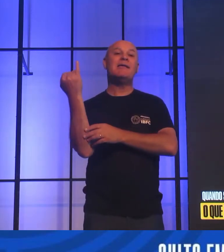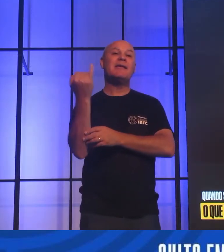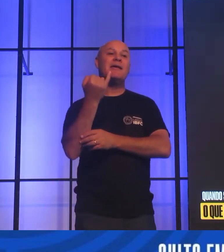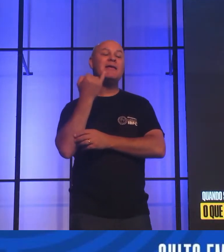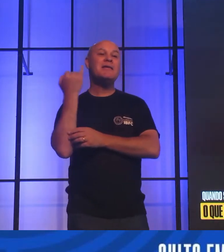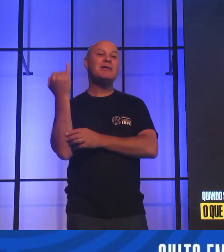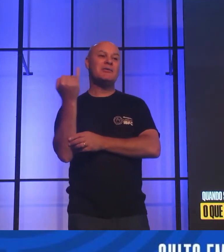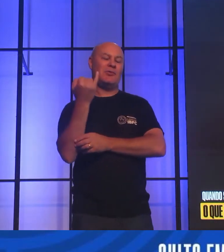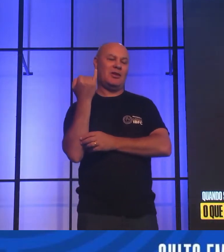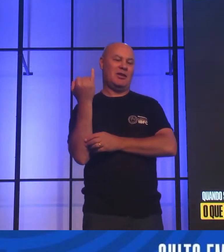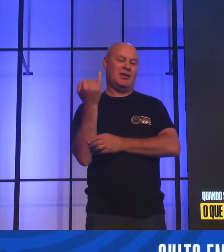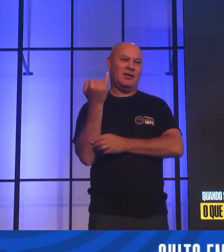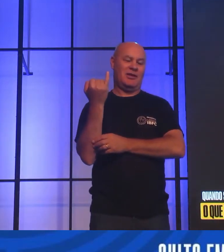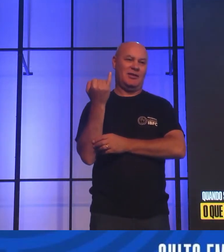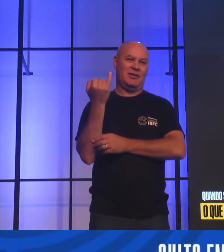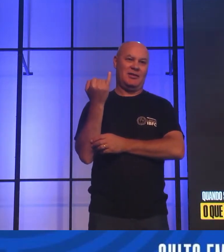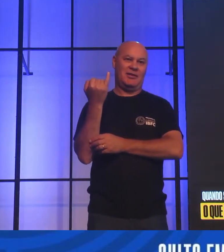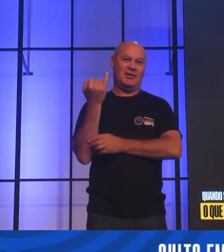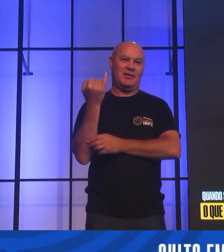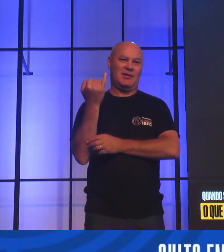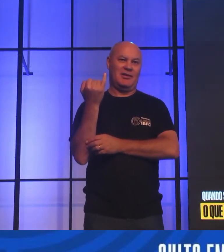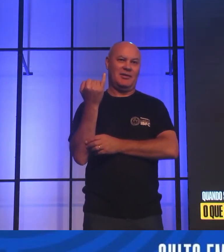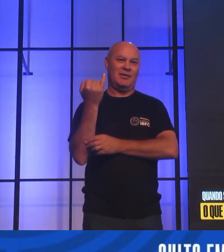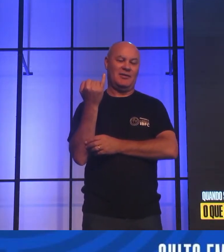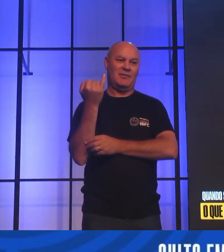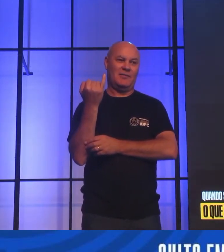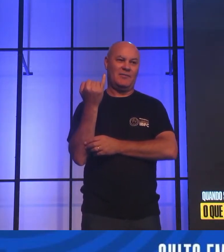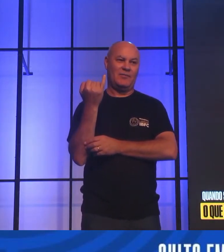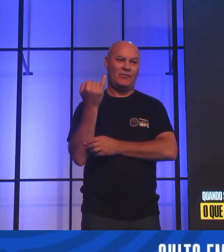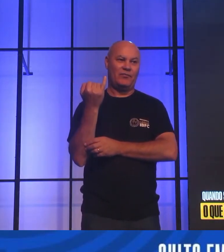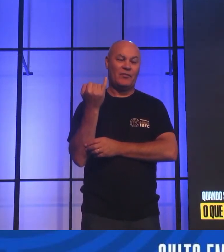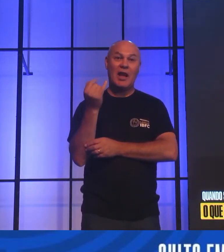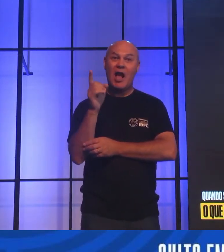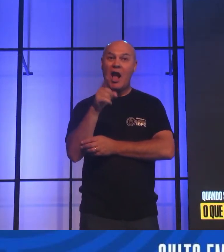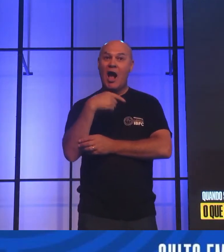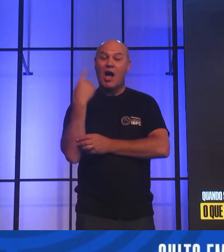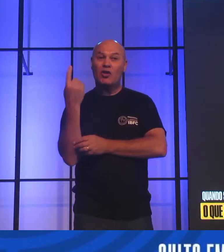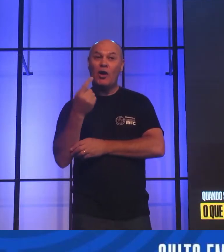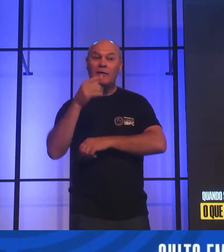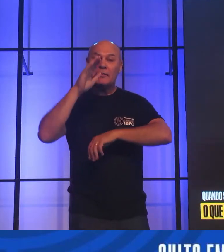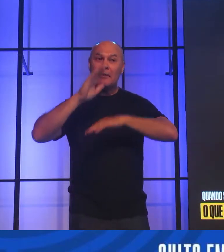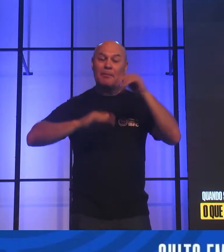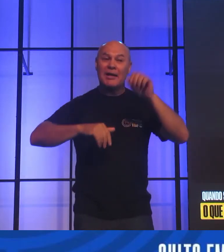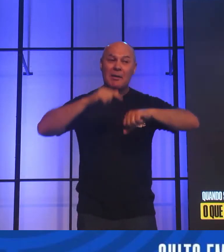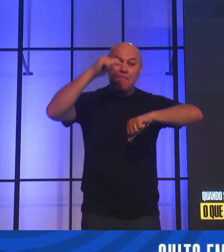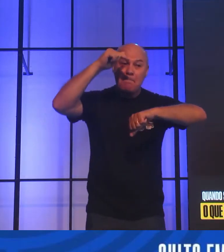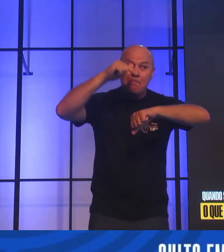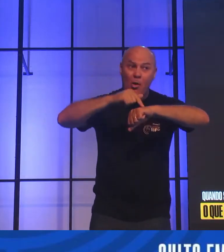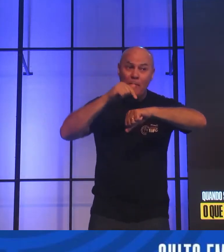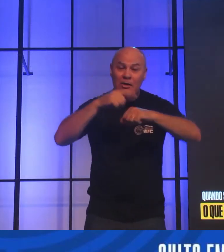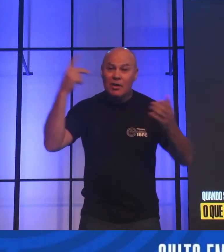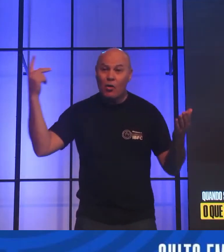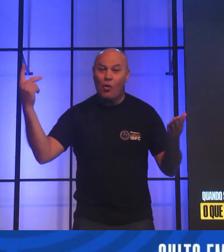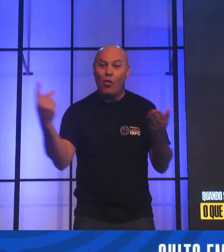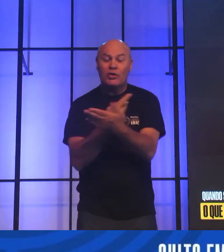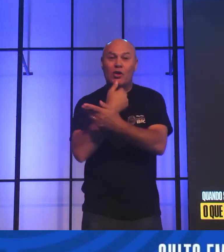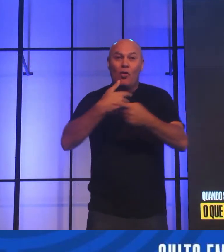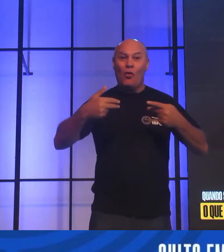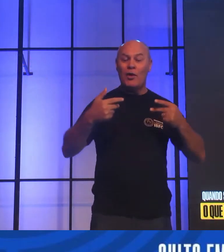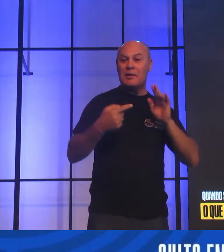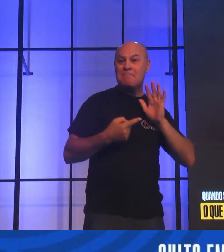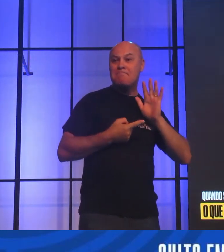A nossa reação ao fato, ao acontecimento, à circunstância, é